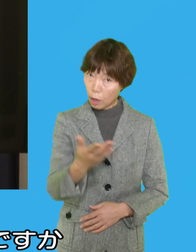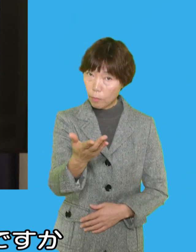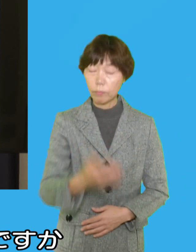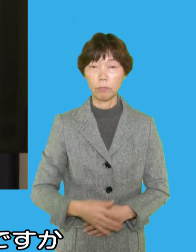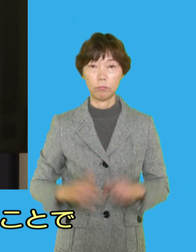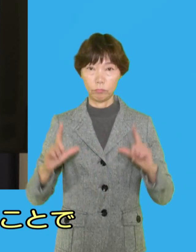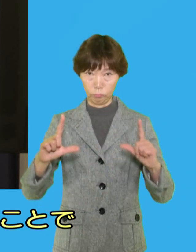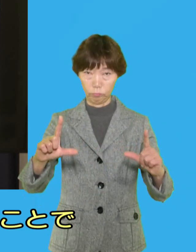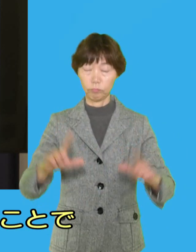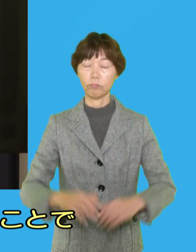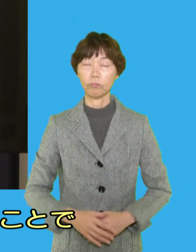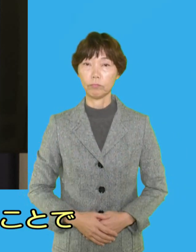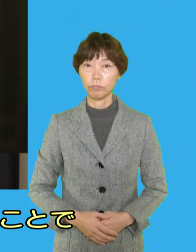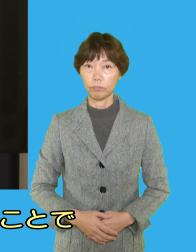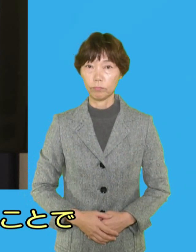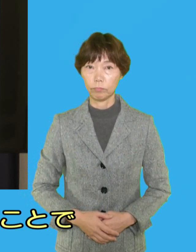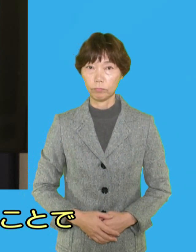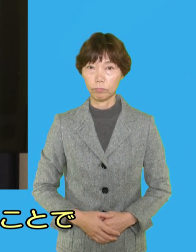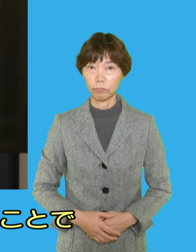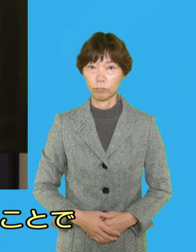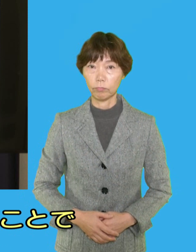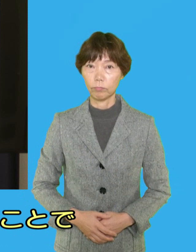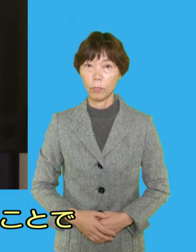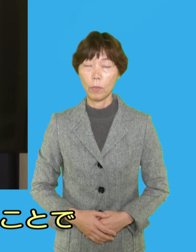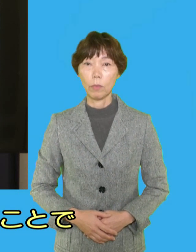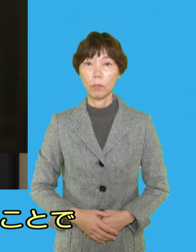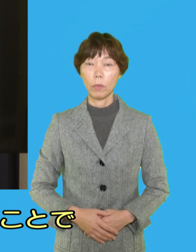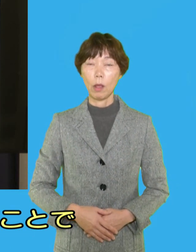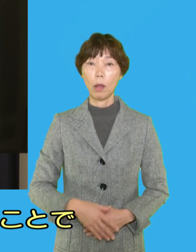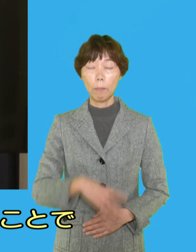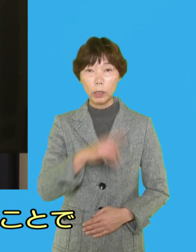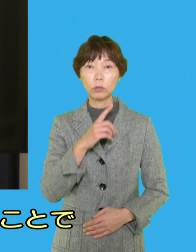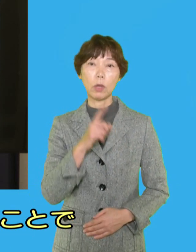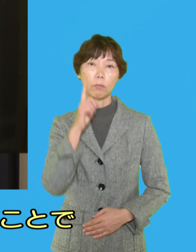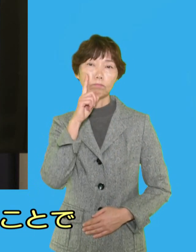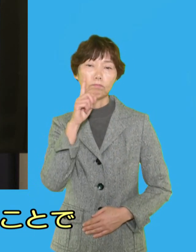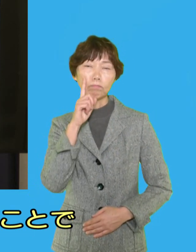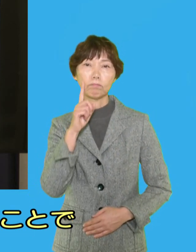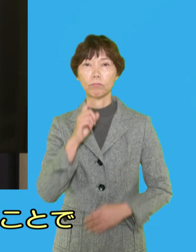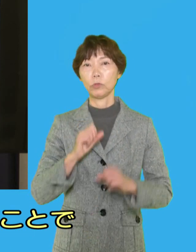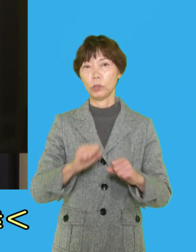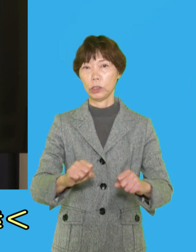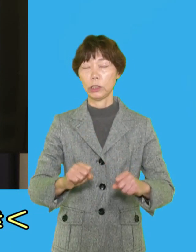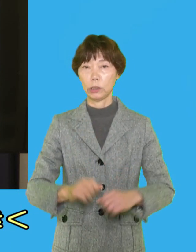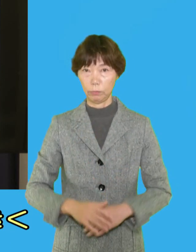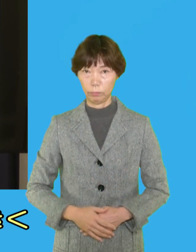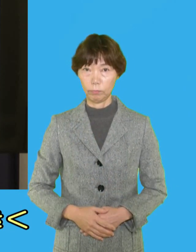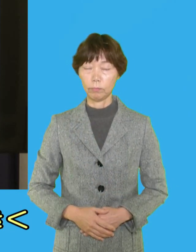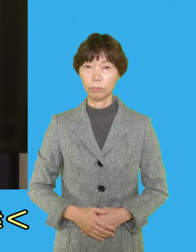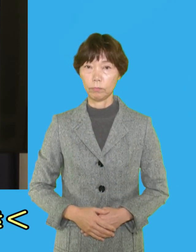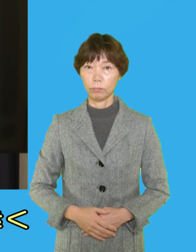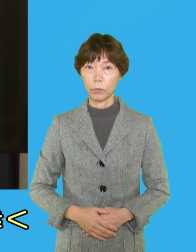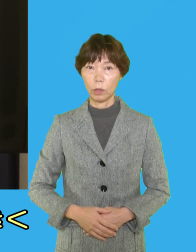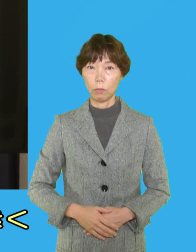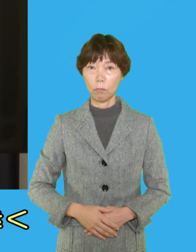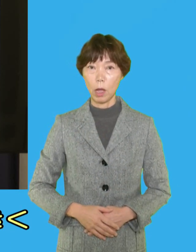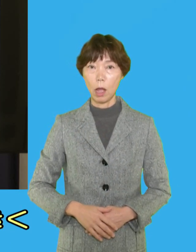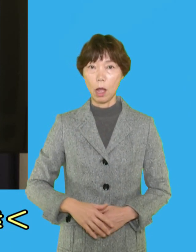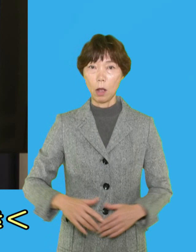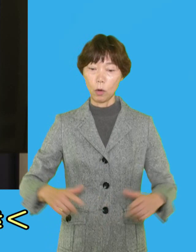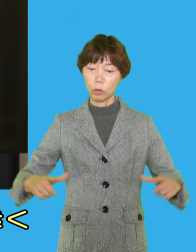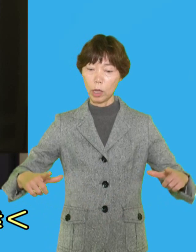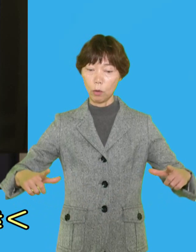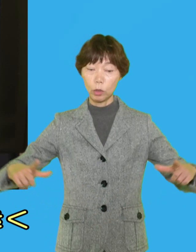えですか。 まずは試行実施ということで行いますが、この園をかなり大き